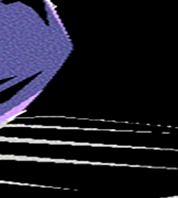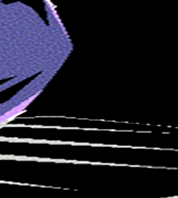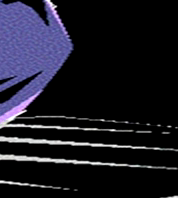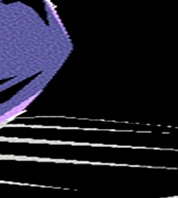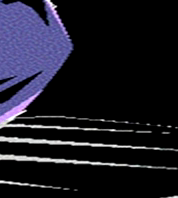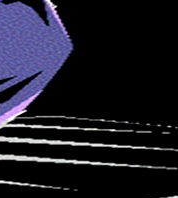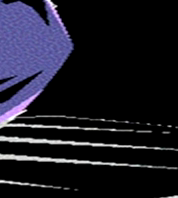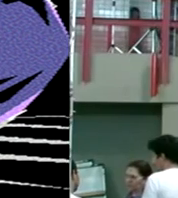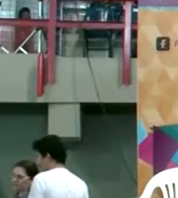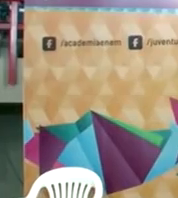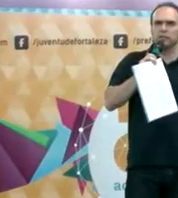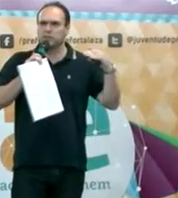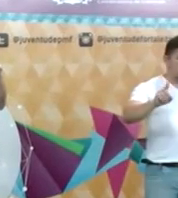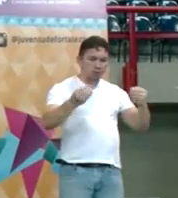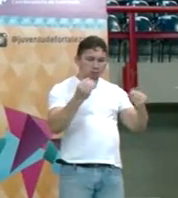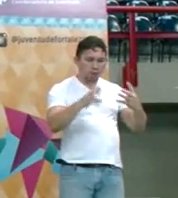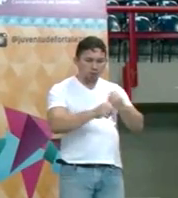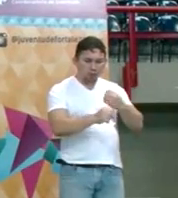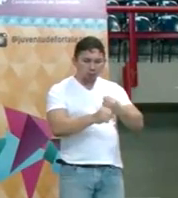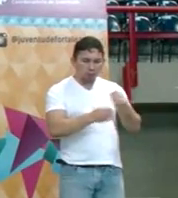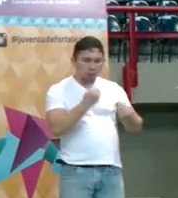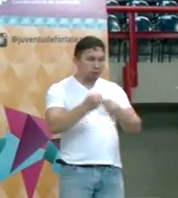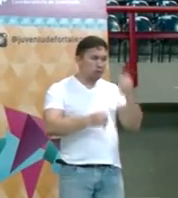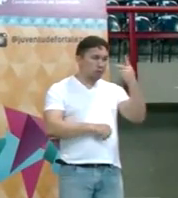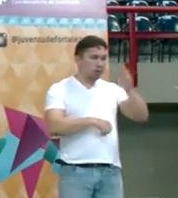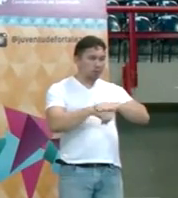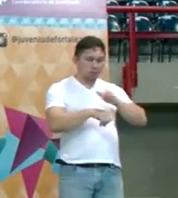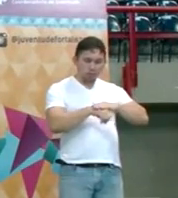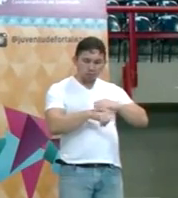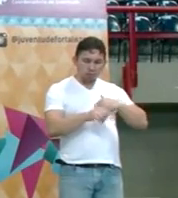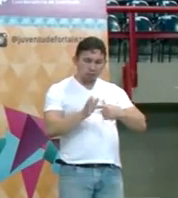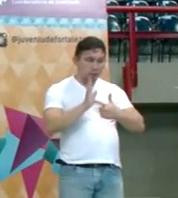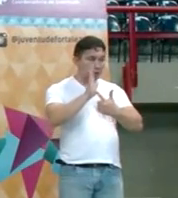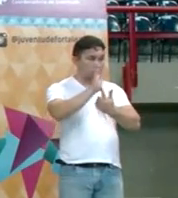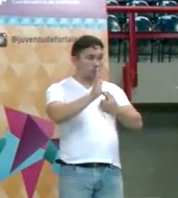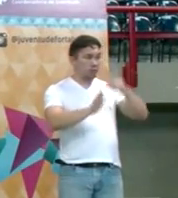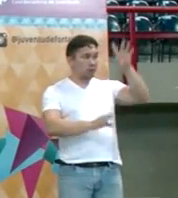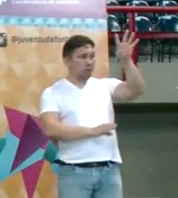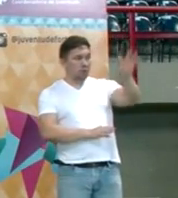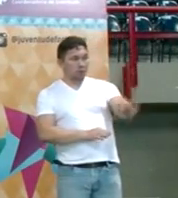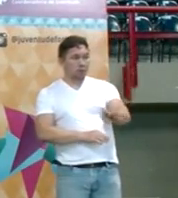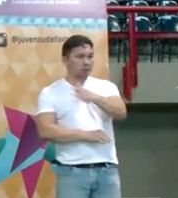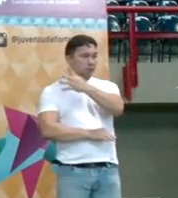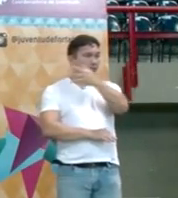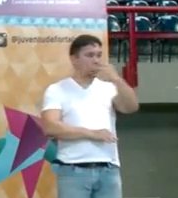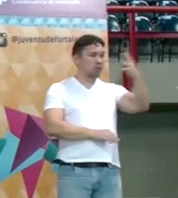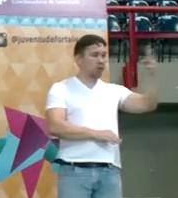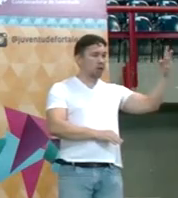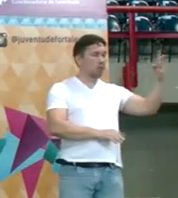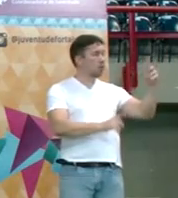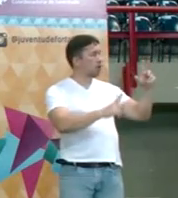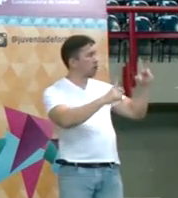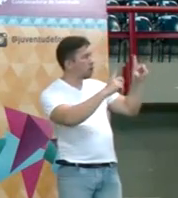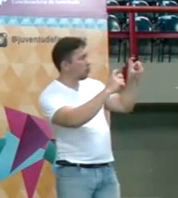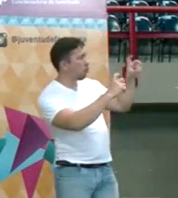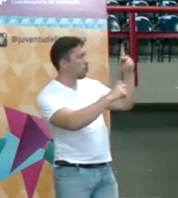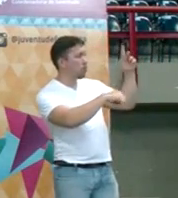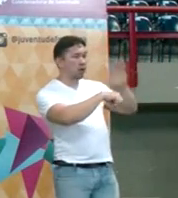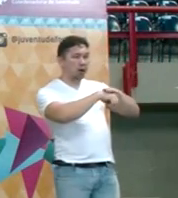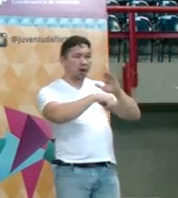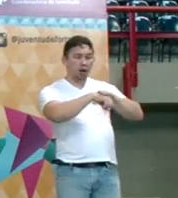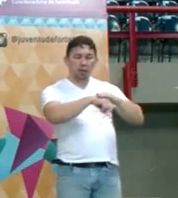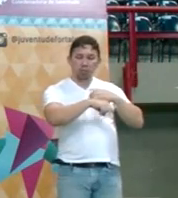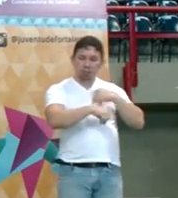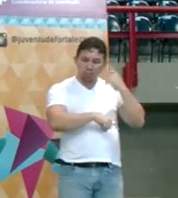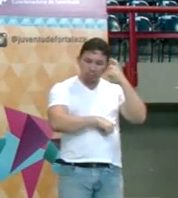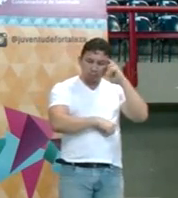exatamente o que é que vinha caindo mais na prova, né? Não sei se vocês lembram disso. A gente colocou uma tabelinha, eu acho que alguns até fotografaram, e naquela